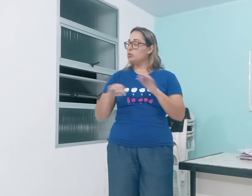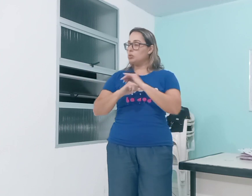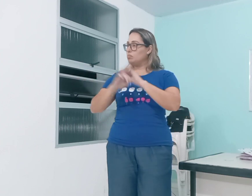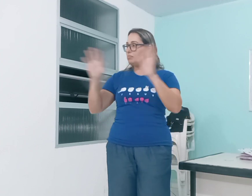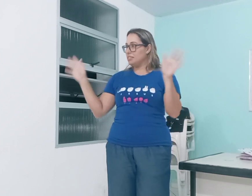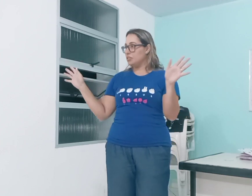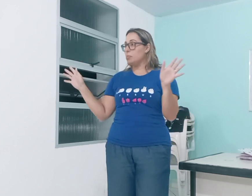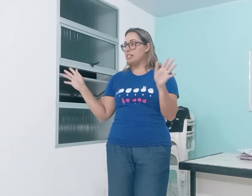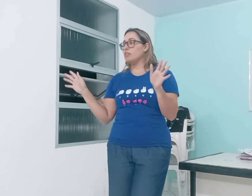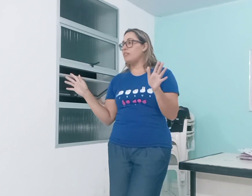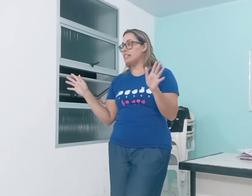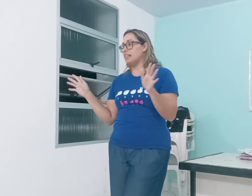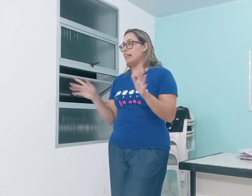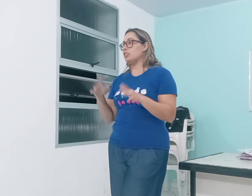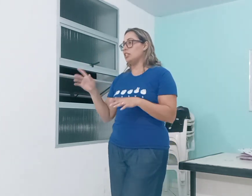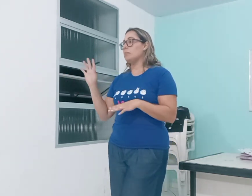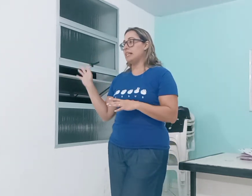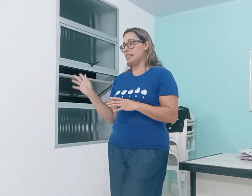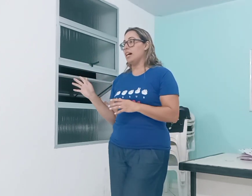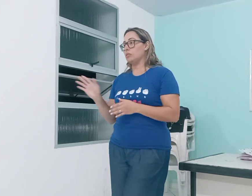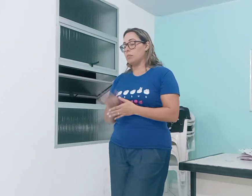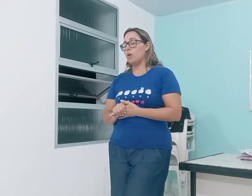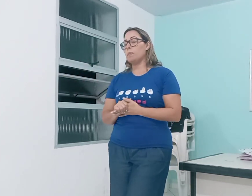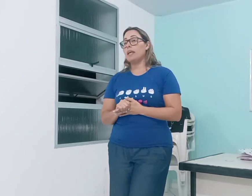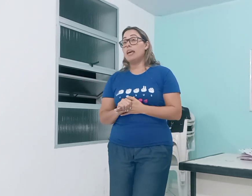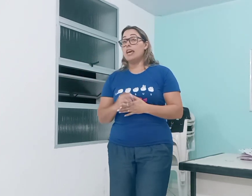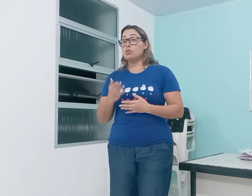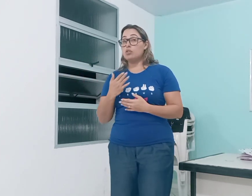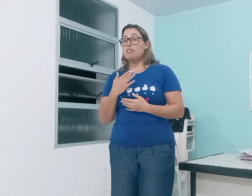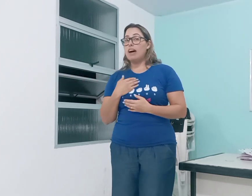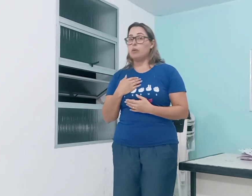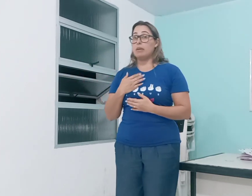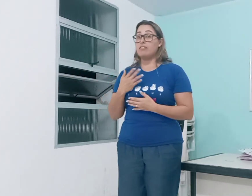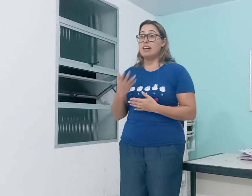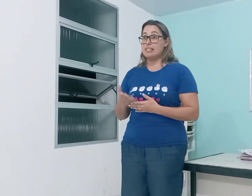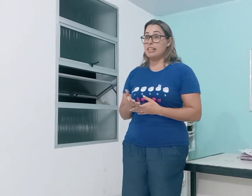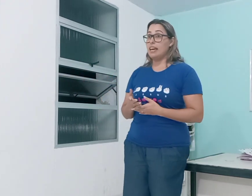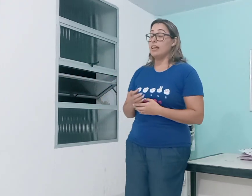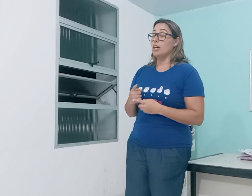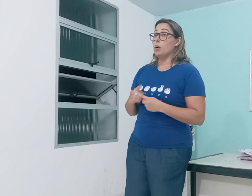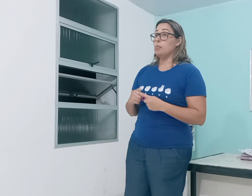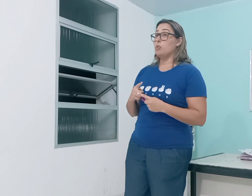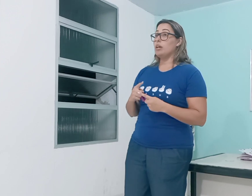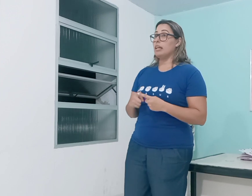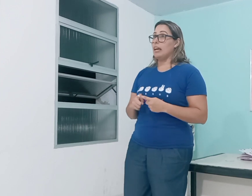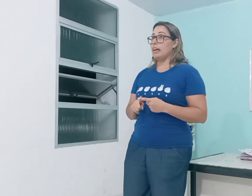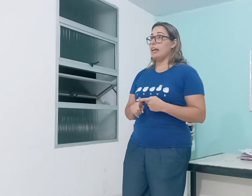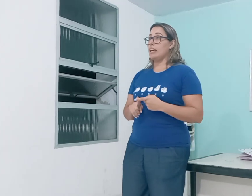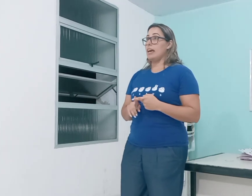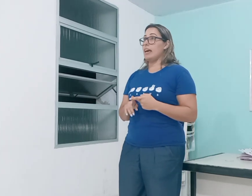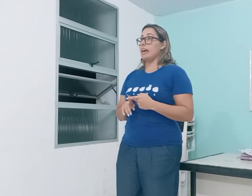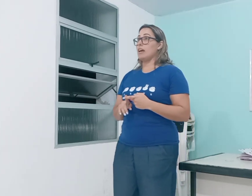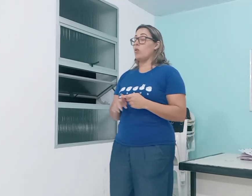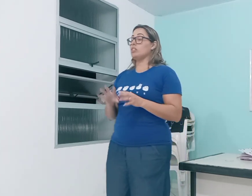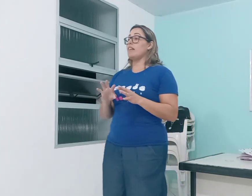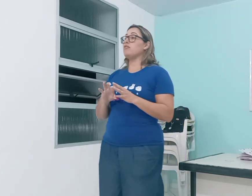isso, não precisa fazer dia, mês e ano, tá bom? Eu só falo para fazer porque quando estiver fora